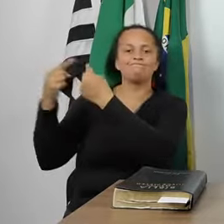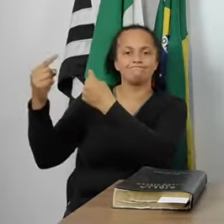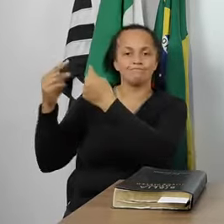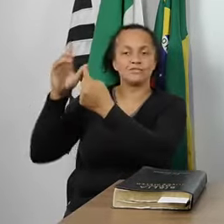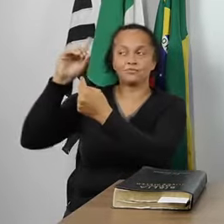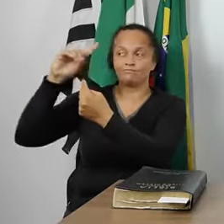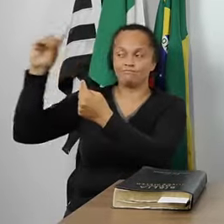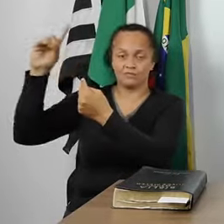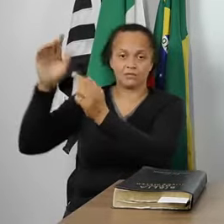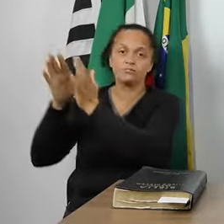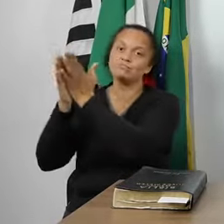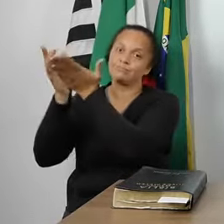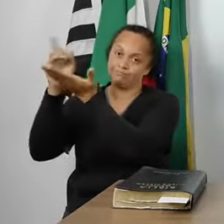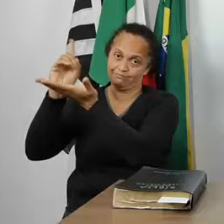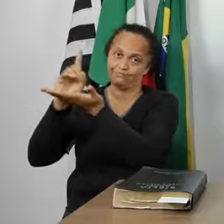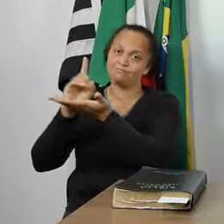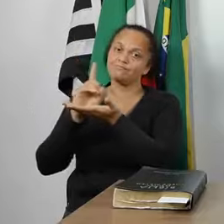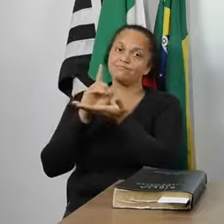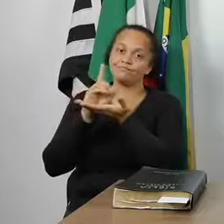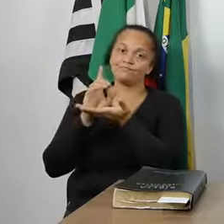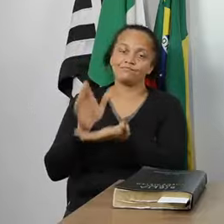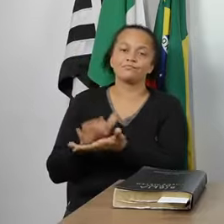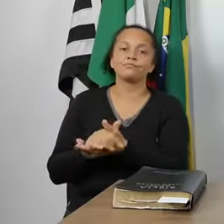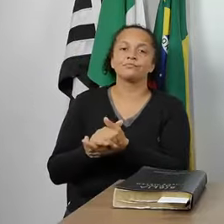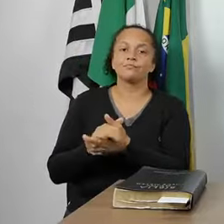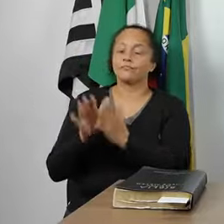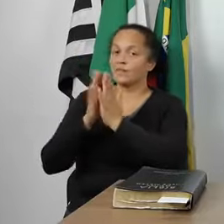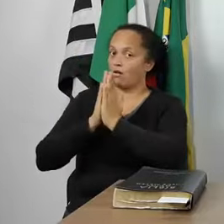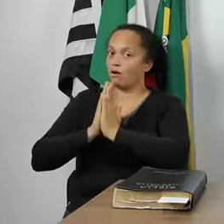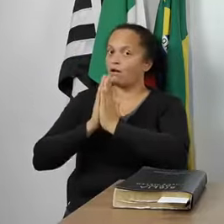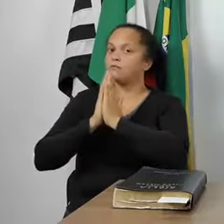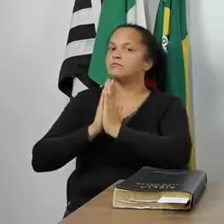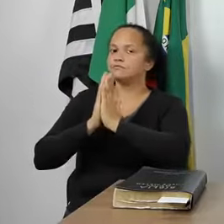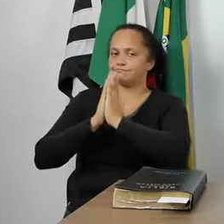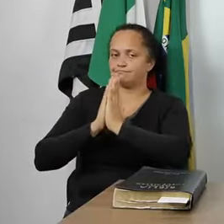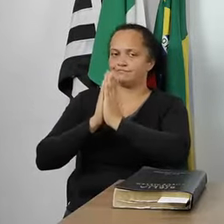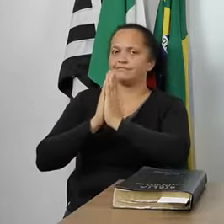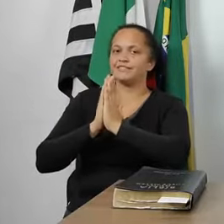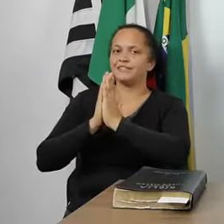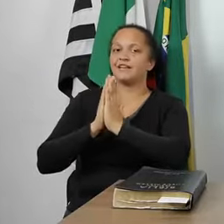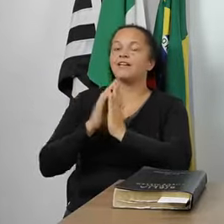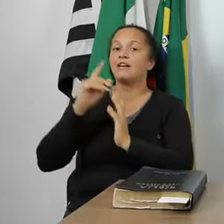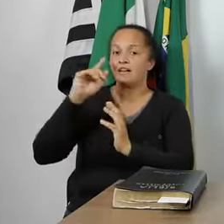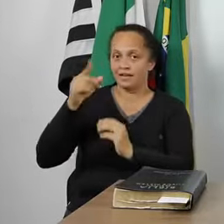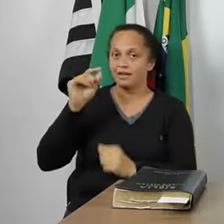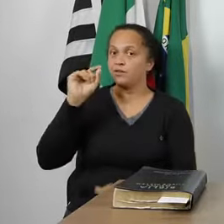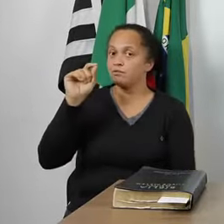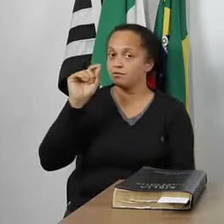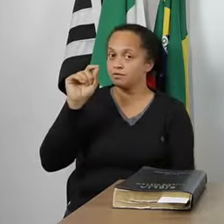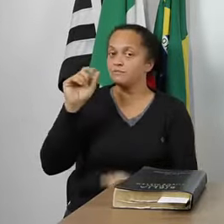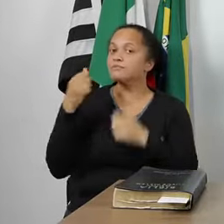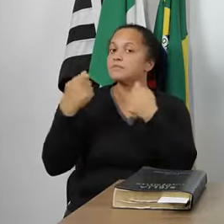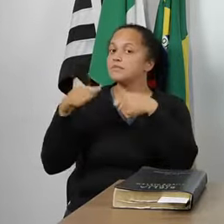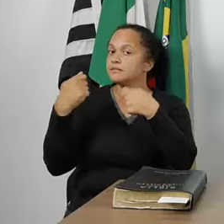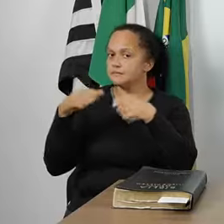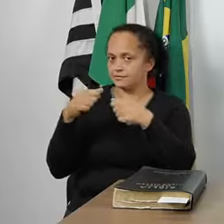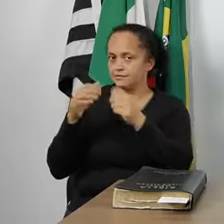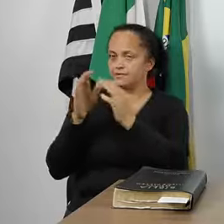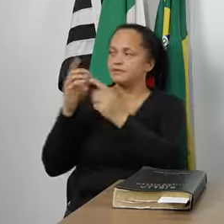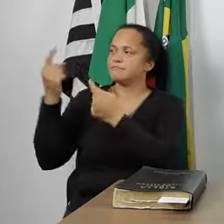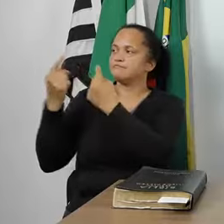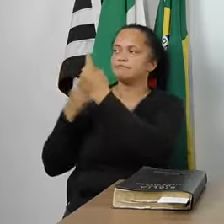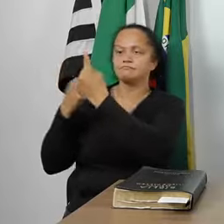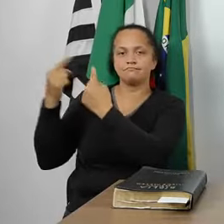Escrituras Sagradas. E a oração é a chave desse relacionamento com Deus. Então,